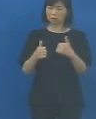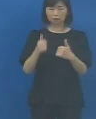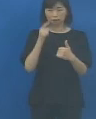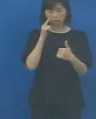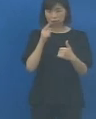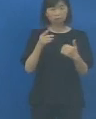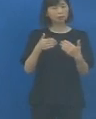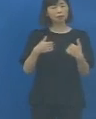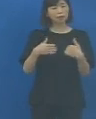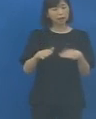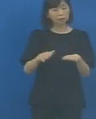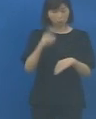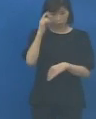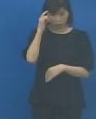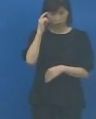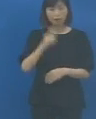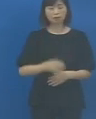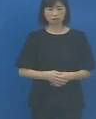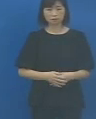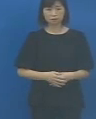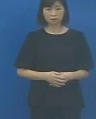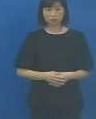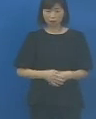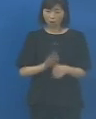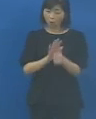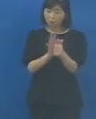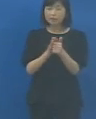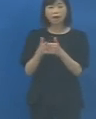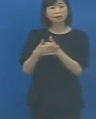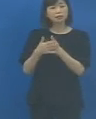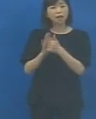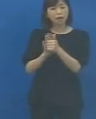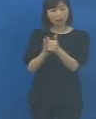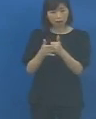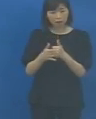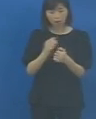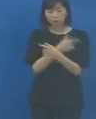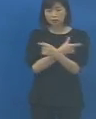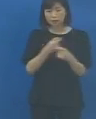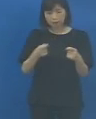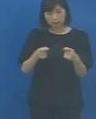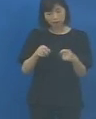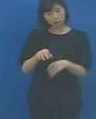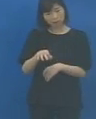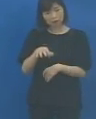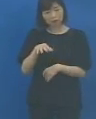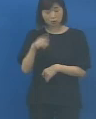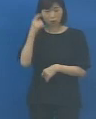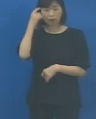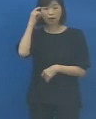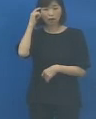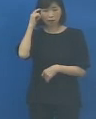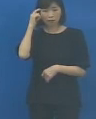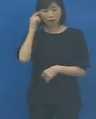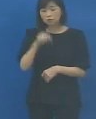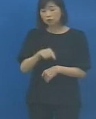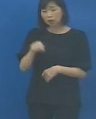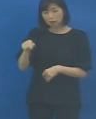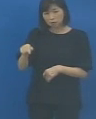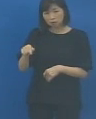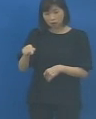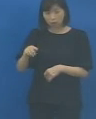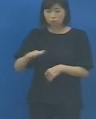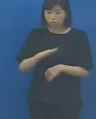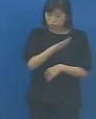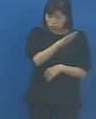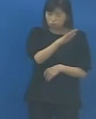的に思っています。補い合いながら、お互いにそのメリットを得て、それで、それぞれ伸びることができ